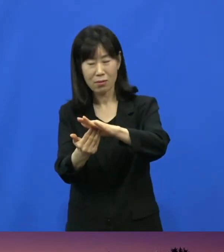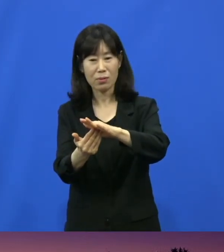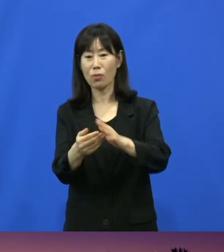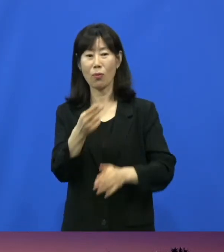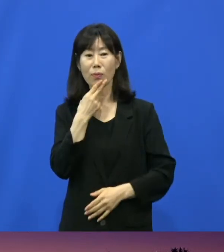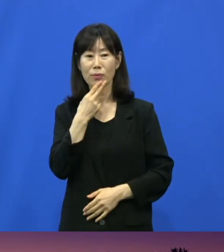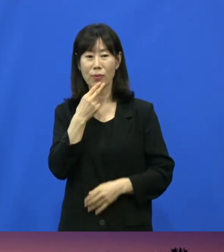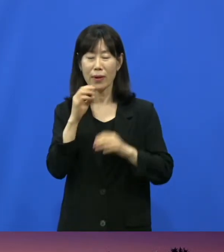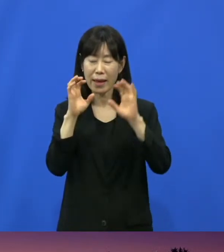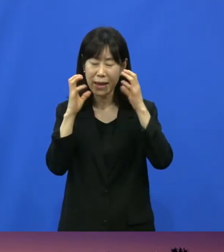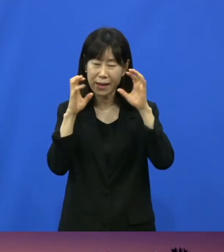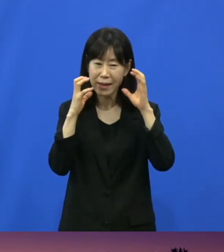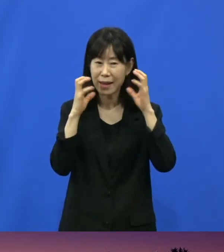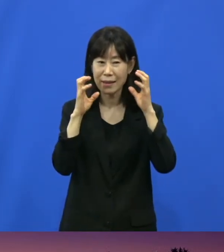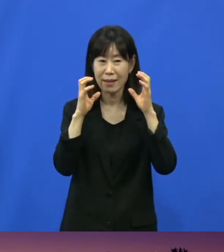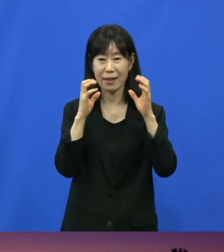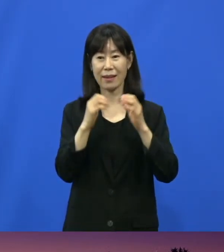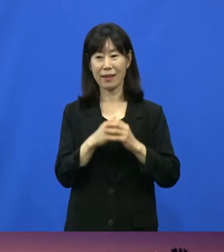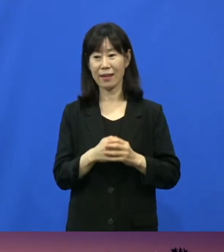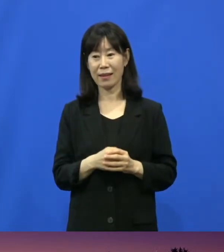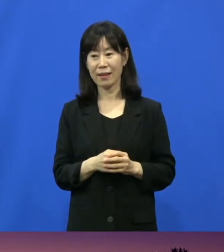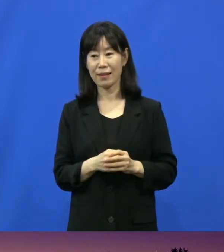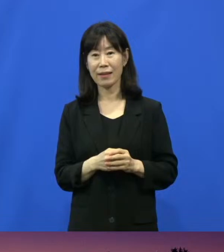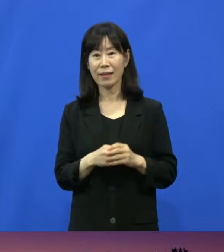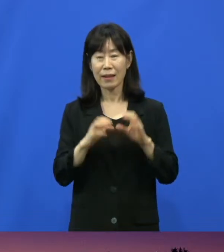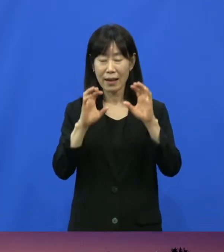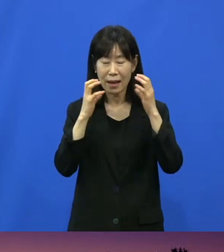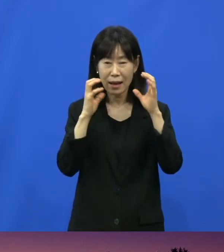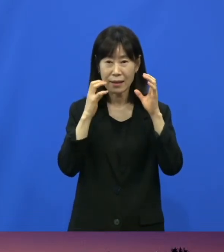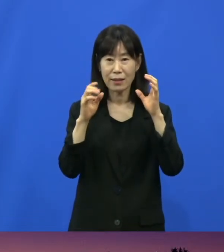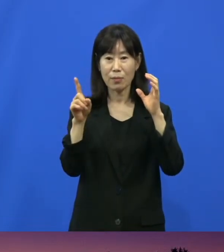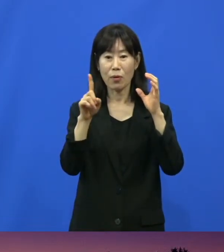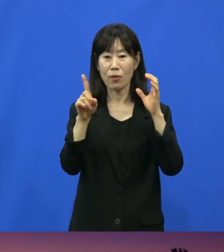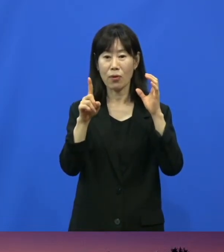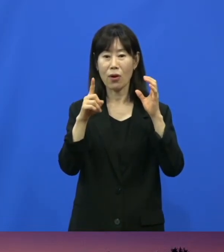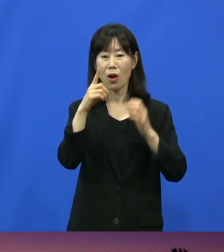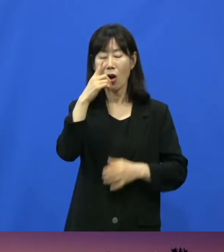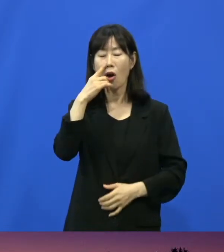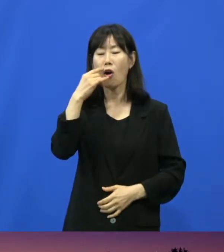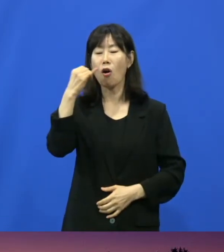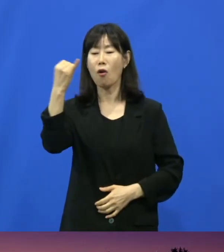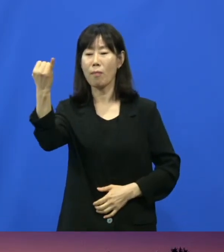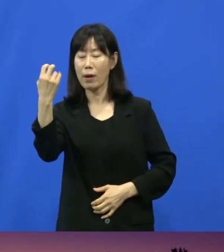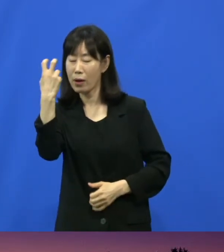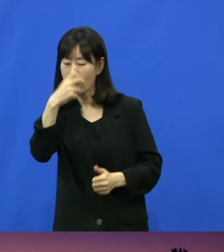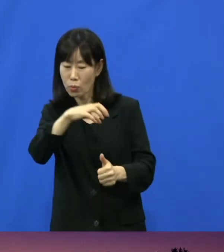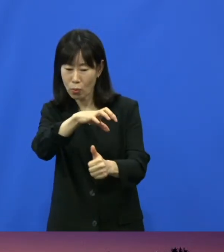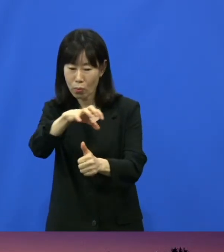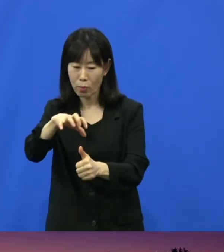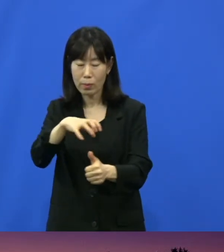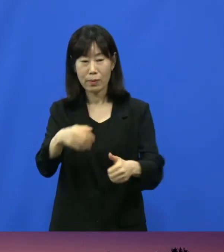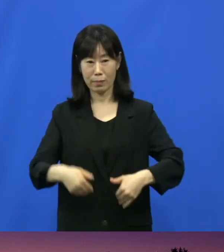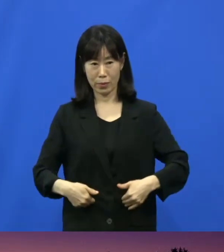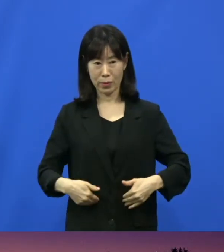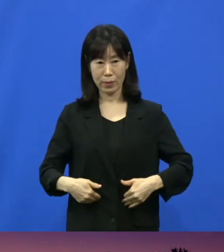아이들은 쫓기지 않아요. 아이는 쫓기지 않아요. 아기는 누구예요? 엄마의 절제적 돌봄이 필요한 거죠.